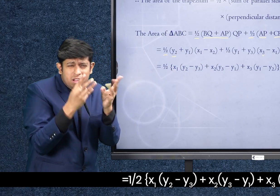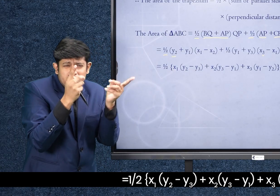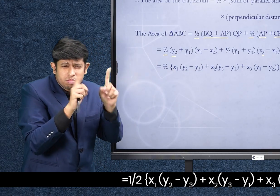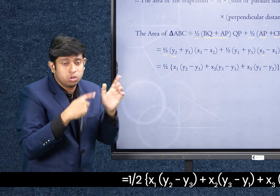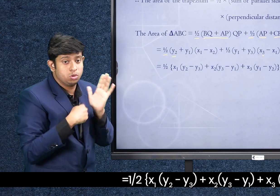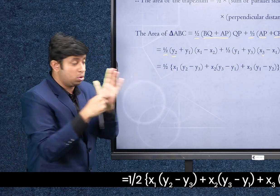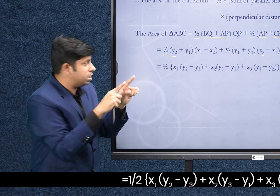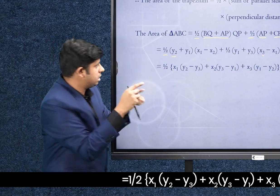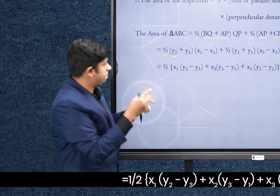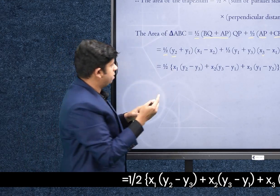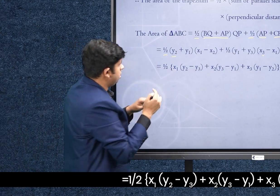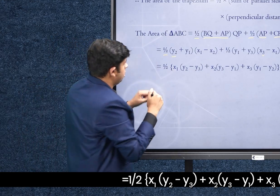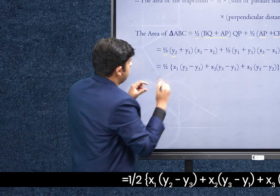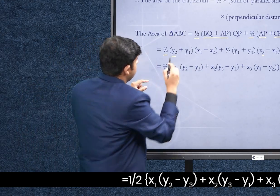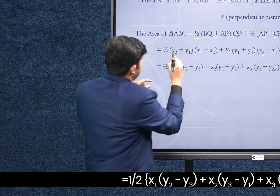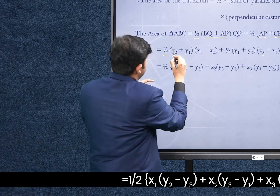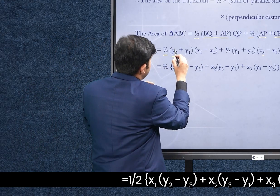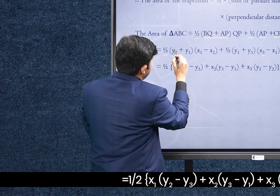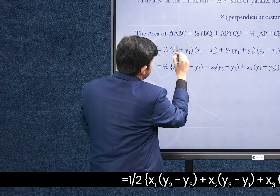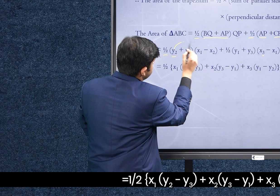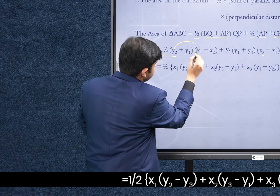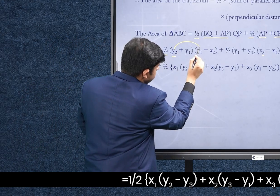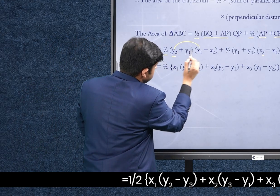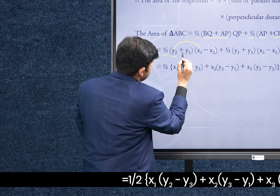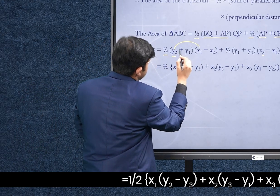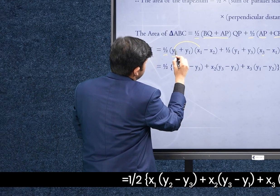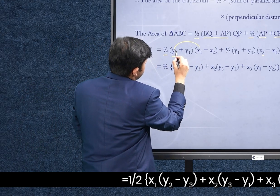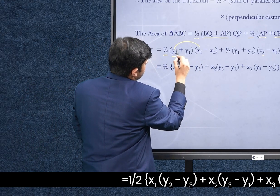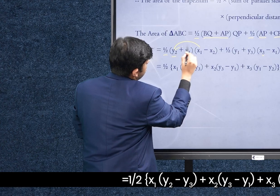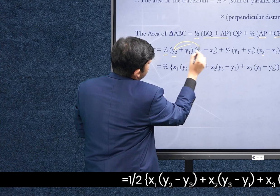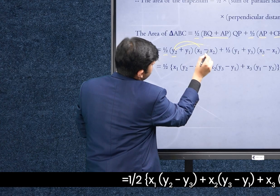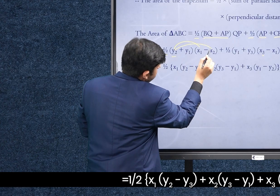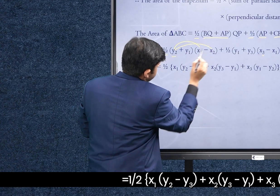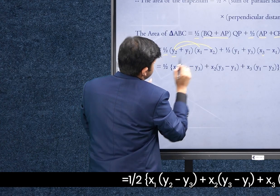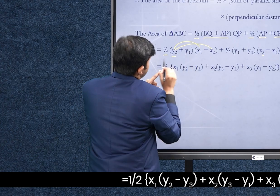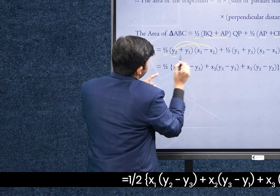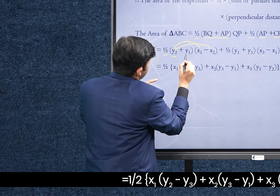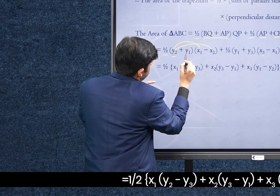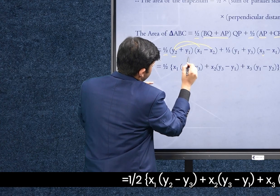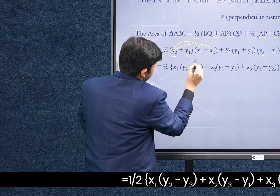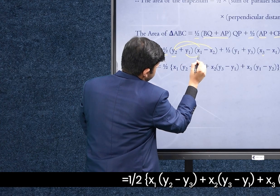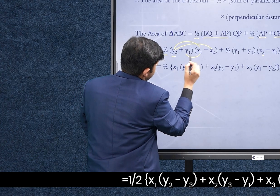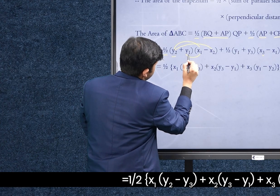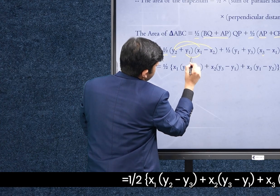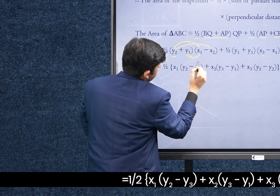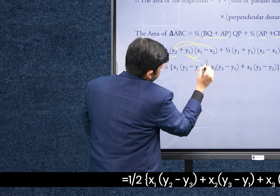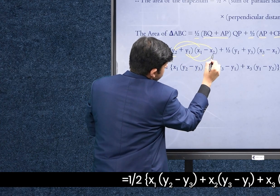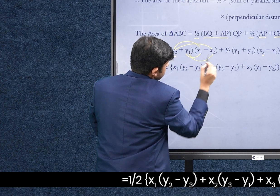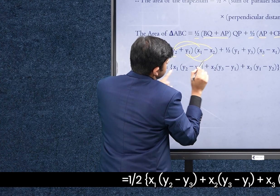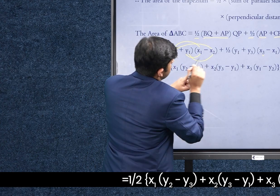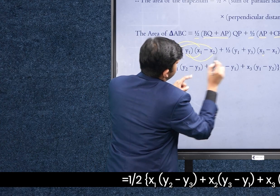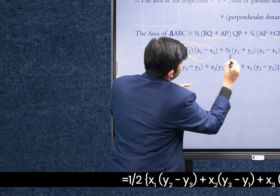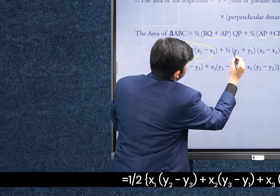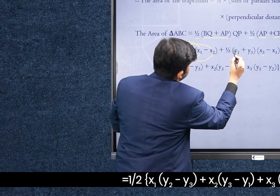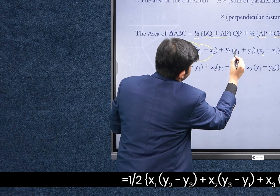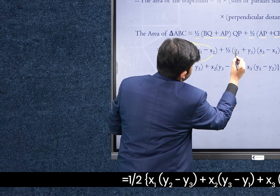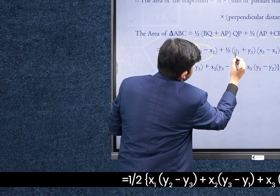is equal to 1 by 2 of curly bracket open x1 of y2 minus y3 plus x2